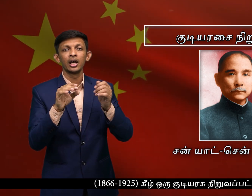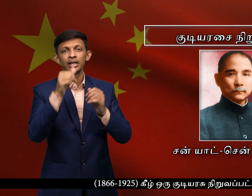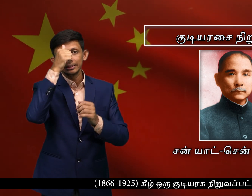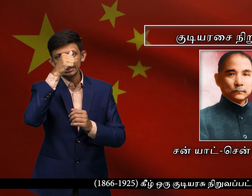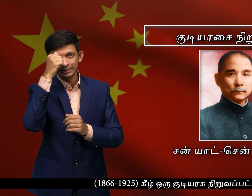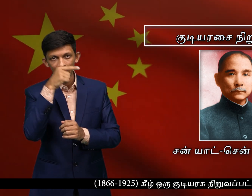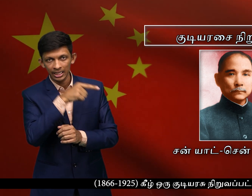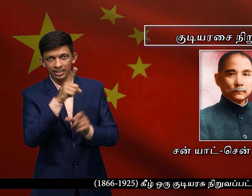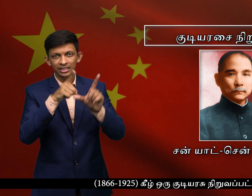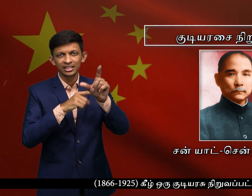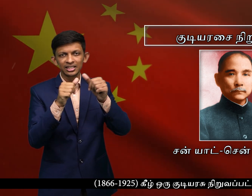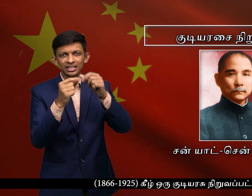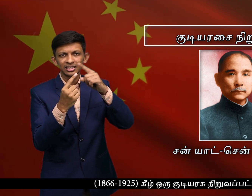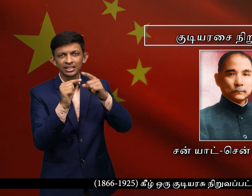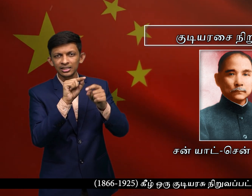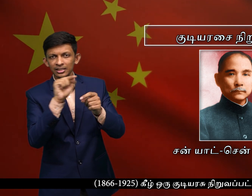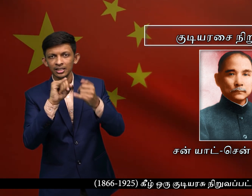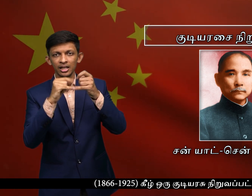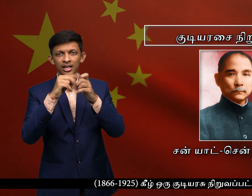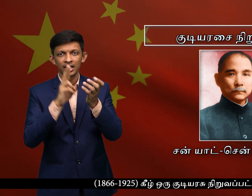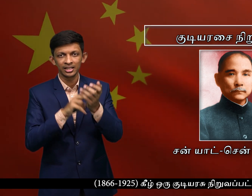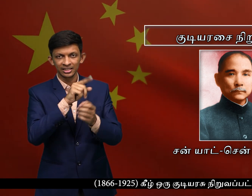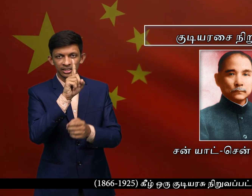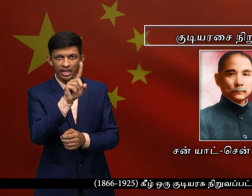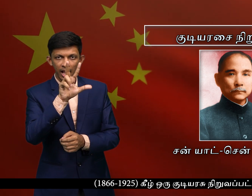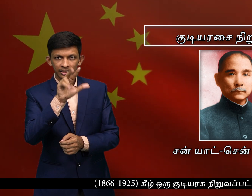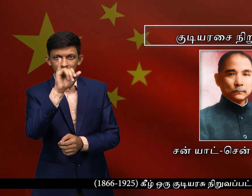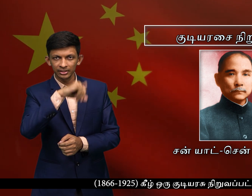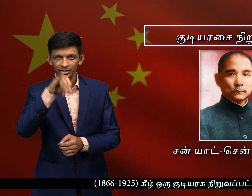1925 கீழ் ஒரு குடியரசு நிறுவப்பட்டது.